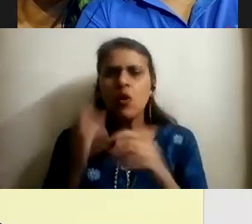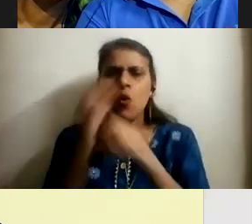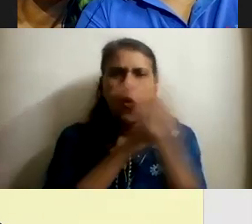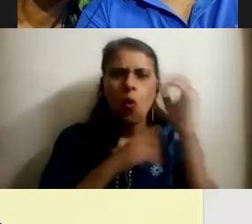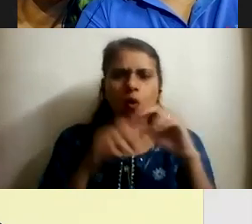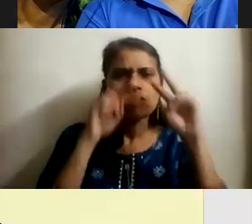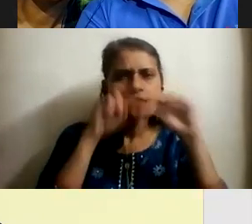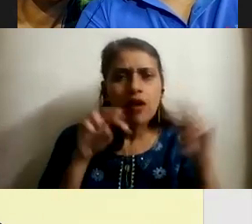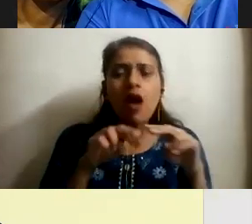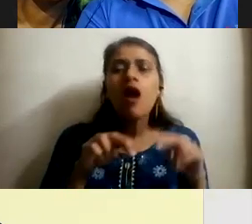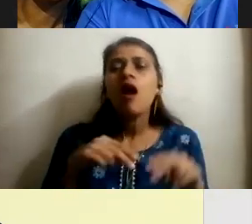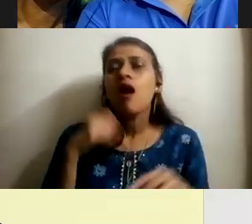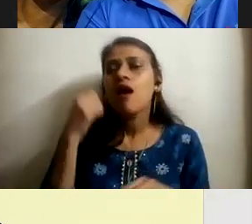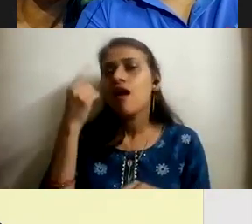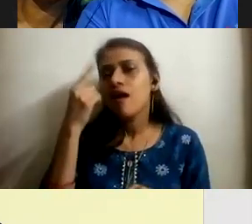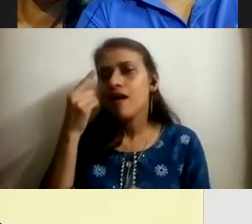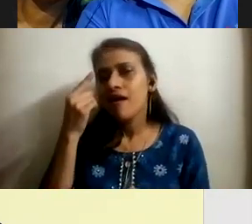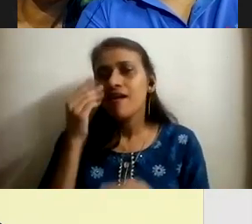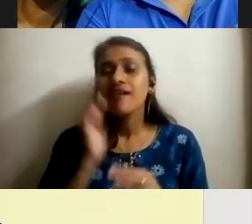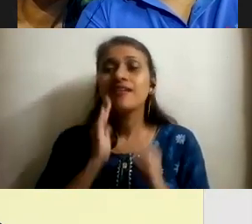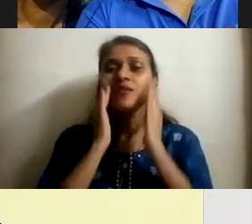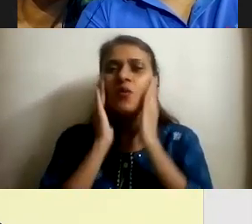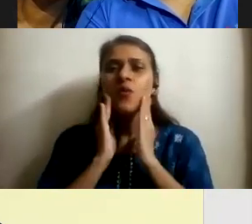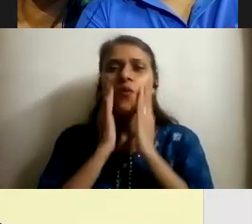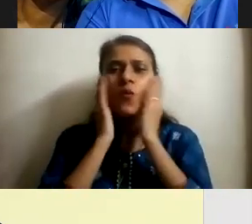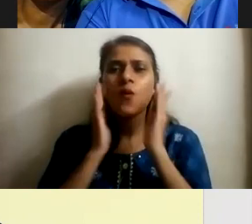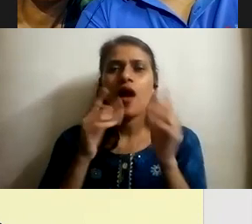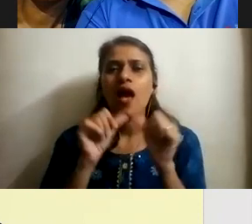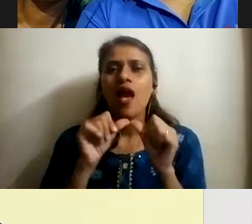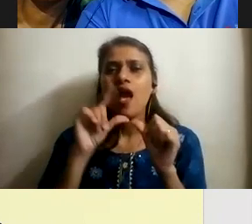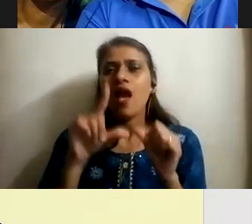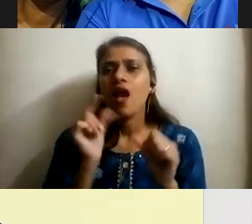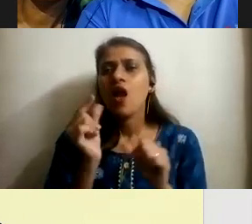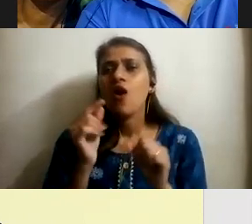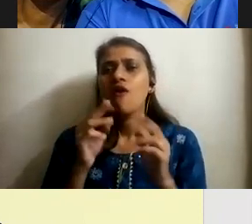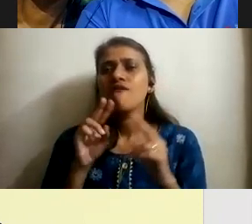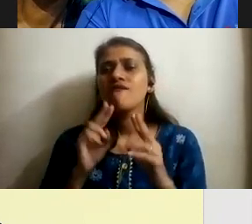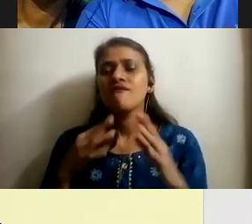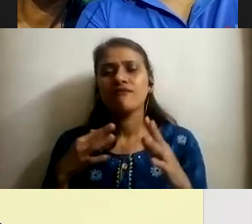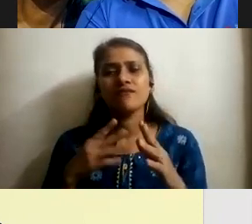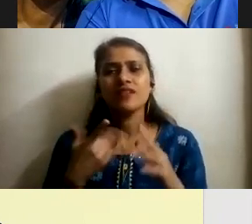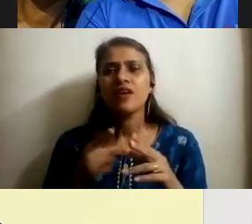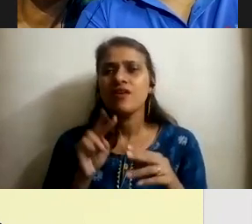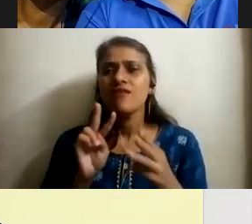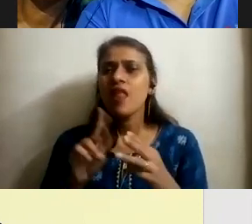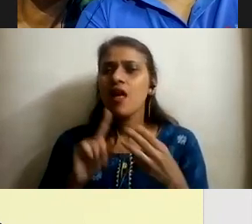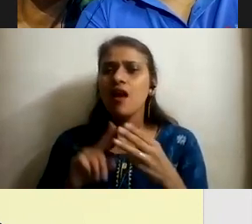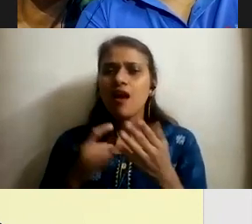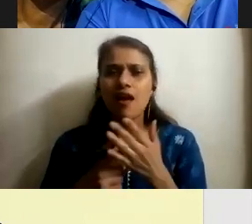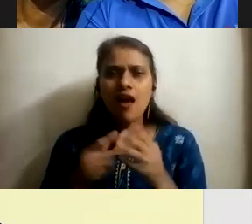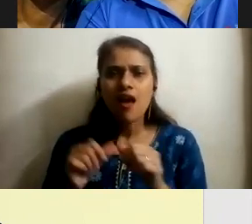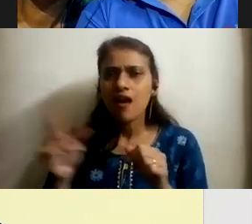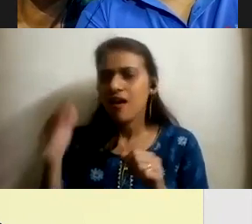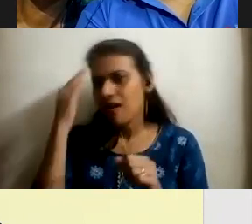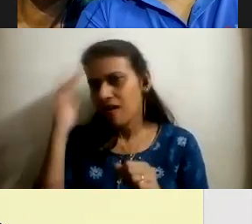इट वाज एलोवेरा एंड कैन यू इमेजिन दे आर सिटिंग ऑन गोल्ड एंड दे डिडंट नो व्हाट टू डू विद इट सो विद इन अ स्पैन ऑफ 6 months